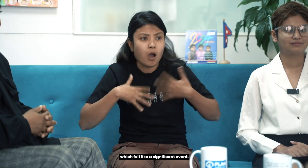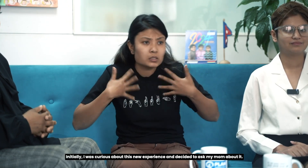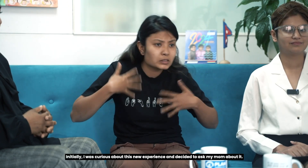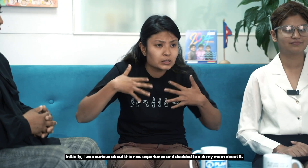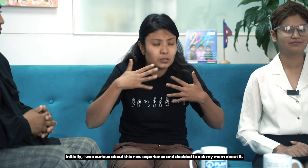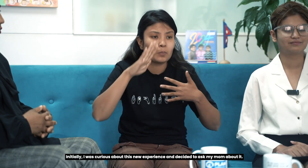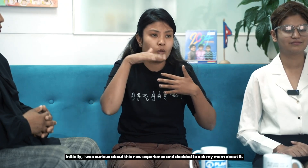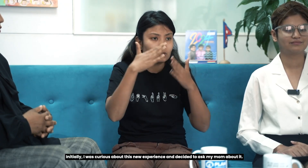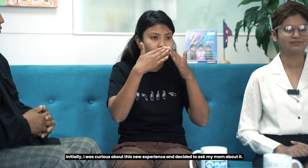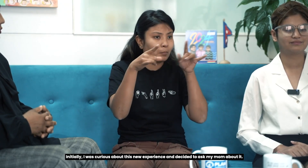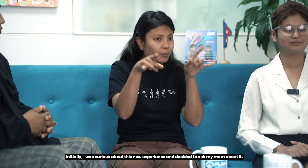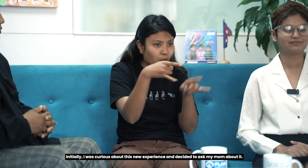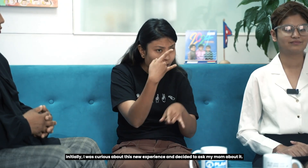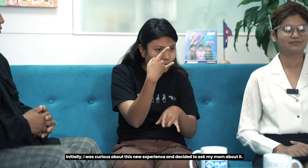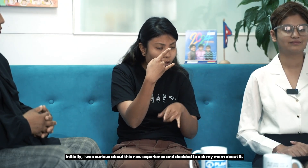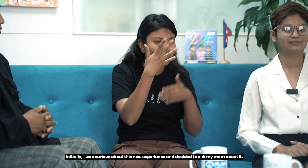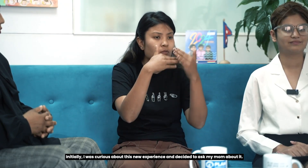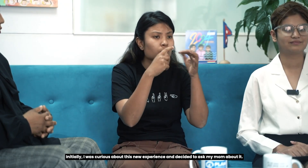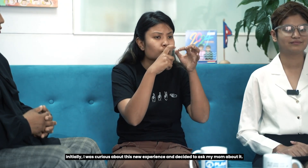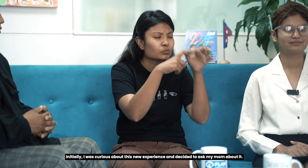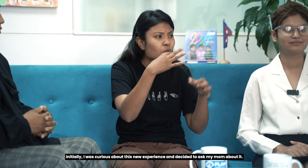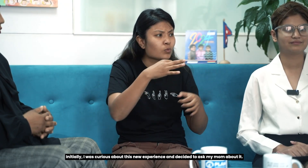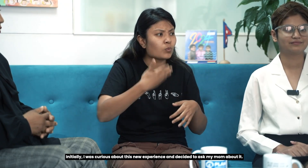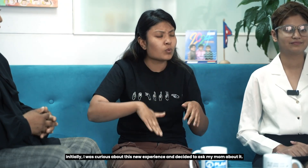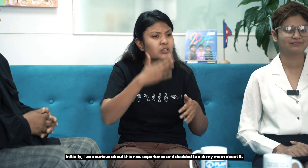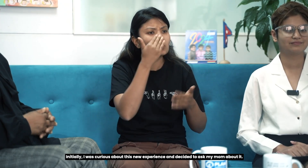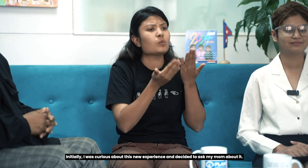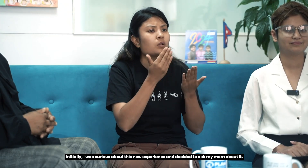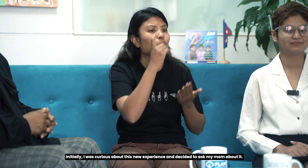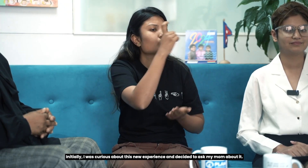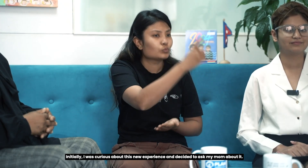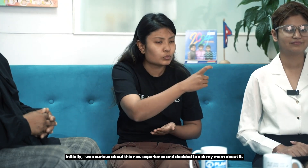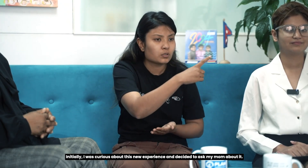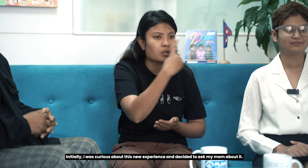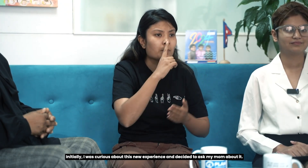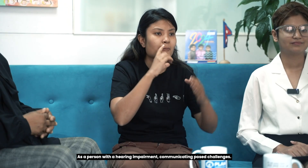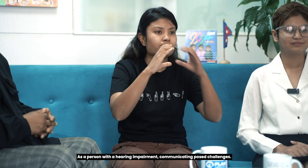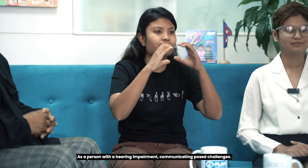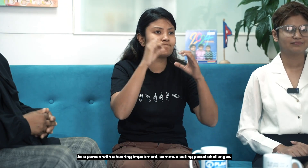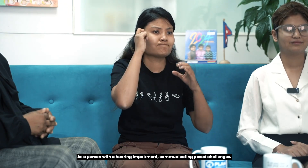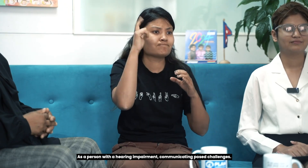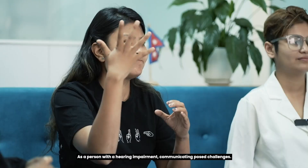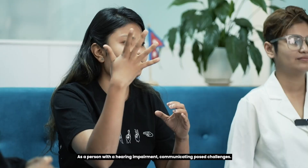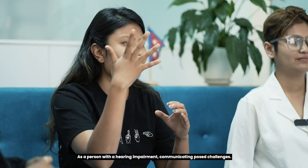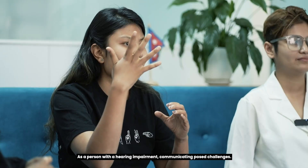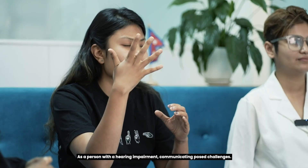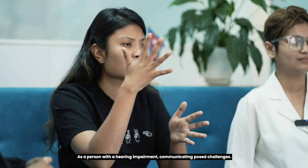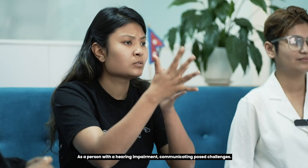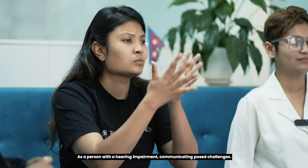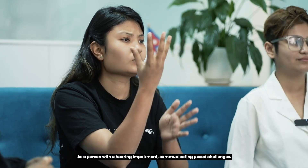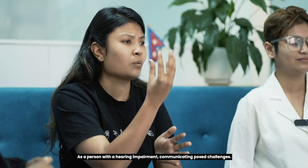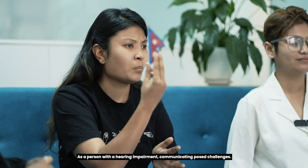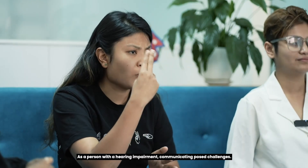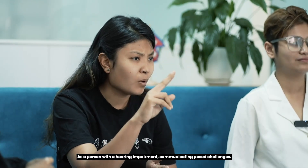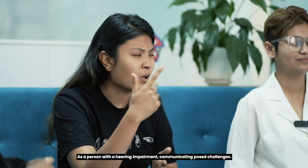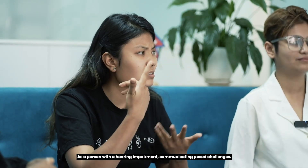त्यो घटना जस्तो लाग्यो कि मलाई, म पनि एकदम क्युरियस भएँ। त्यसपछि मैले मम्मीलाई सोधेँ, आमालाई सोधेँ होइन यो महिनावारी भने कस्तो हो भने, एक दफेर अब